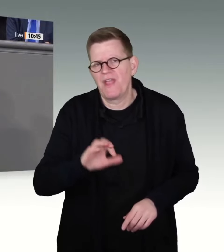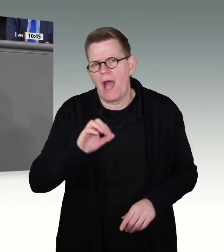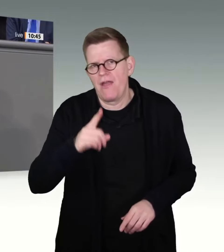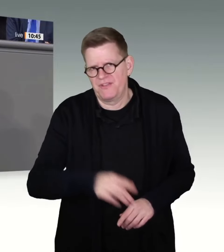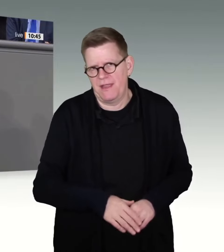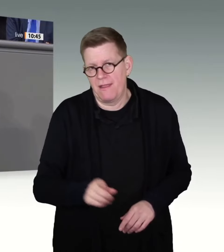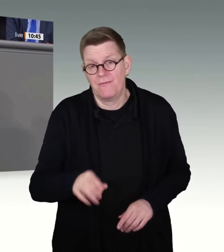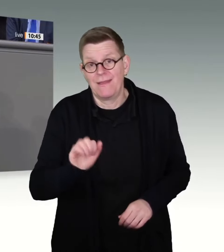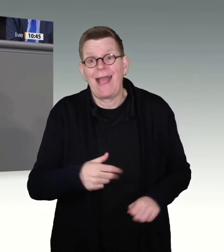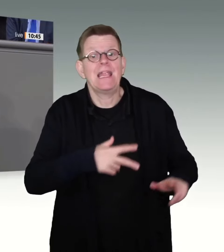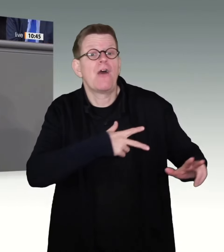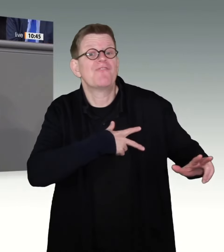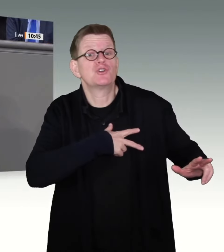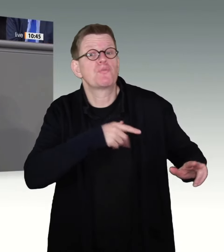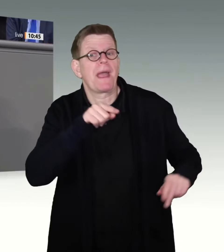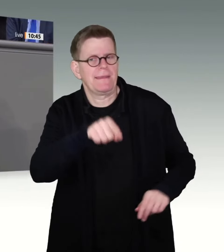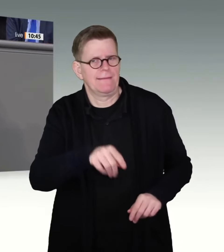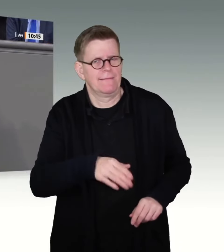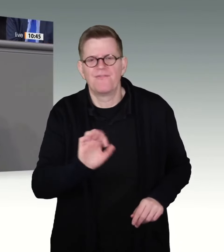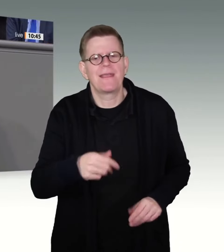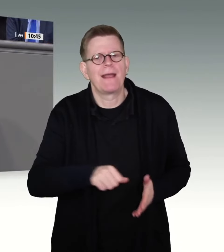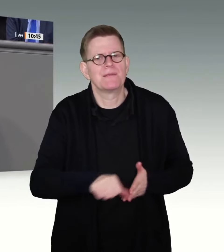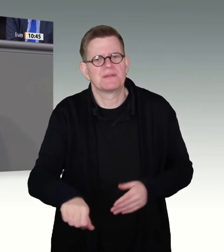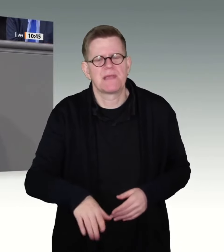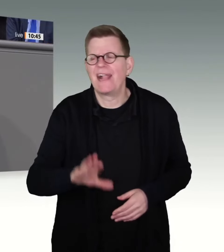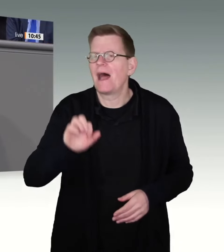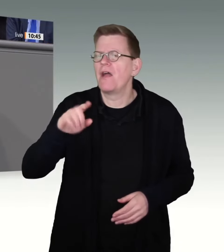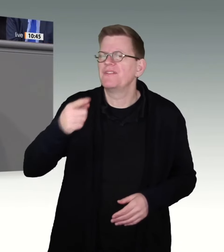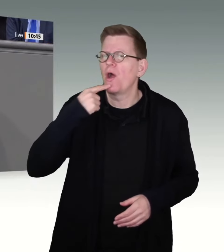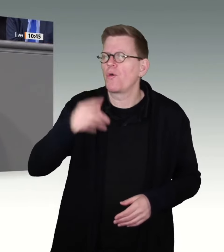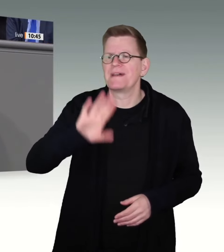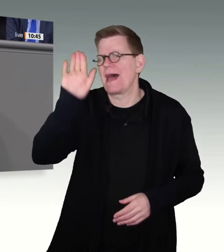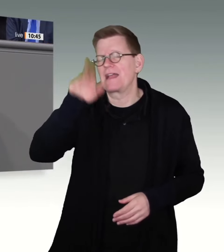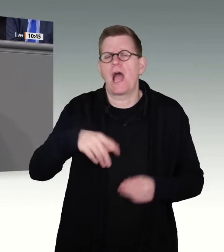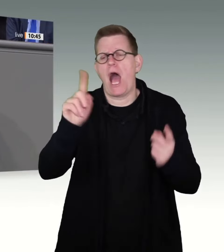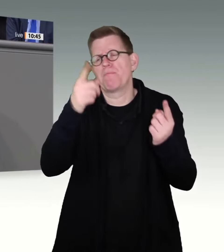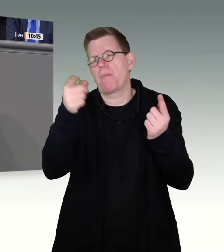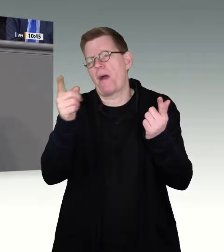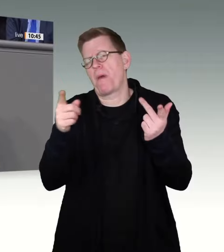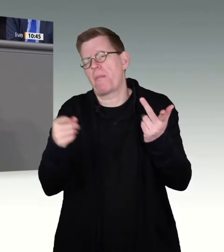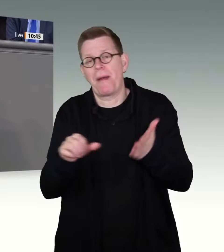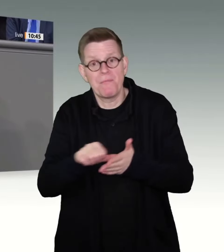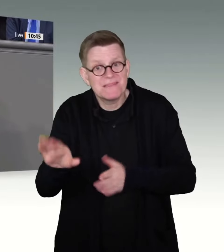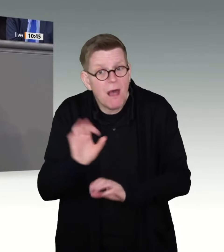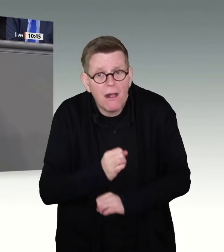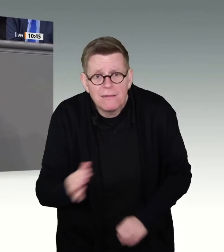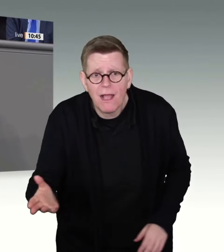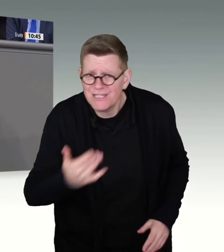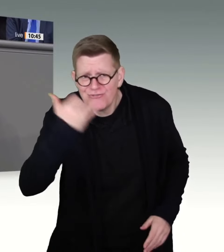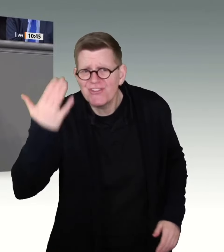Versprechungen, die sie machen, finanzieren. Weder die AfD noch die Union kann das. Und ein letzter Punkt,